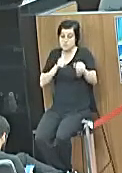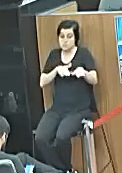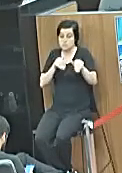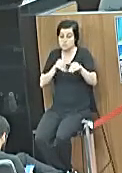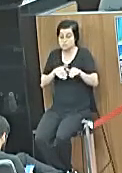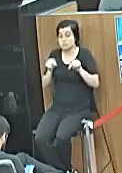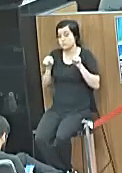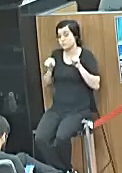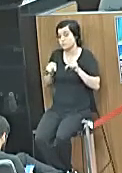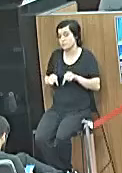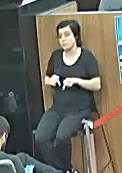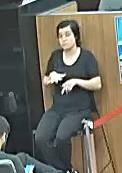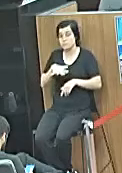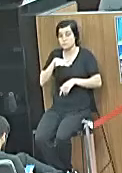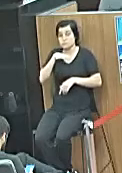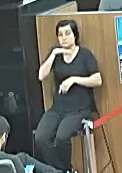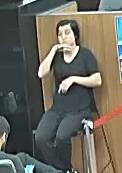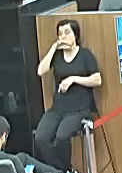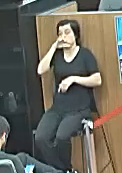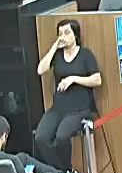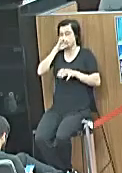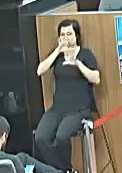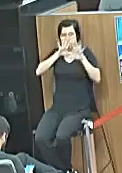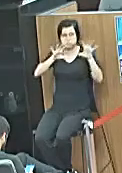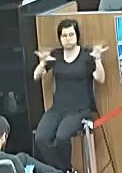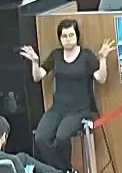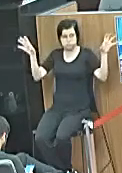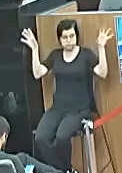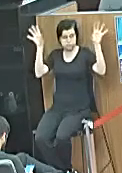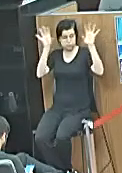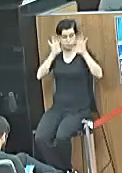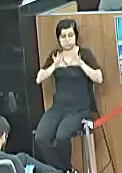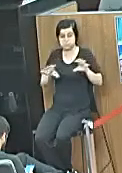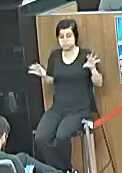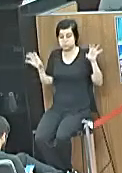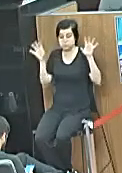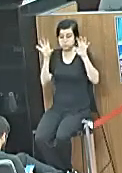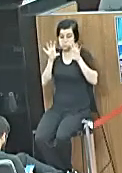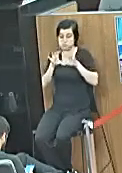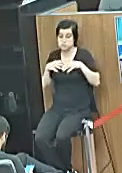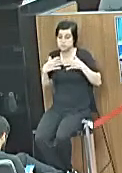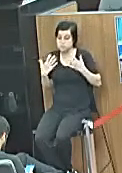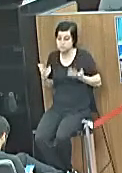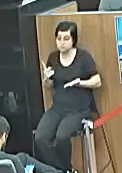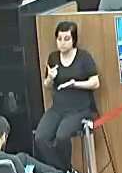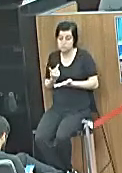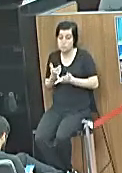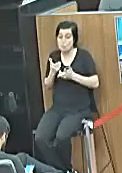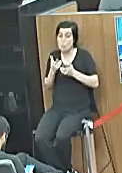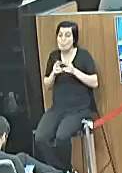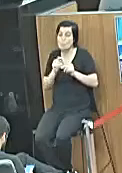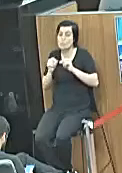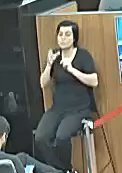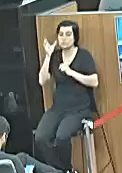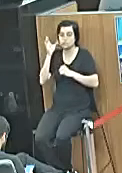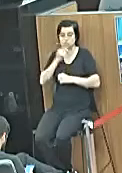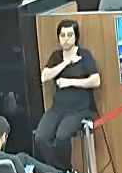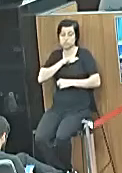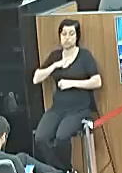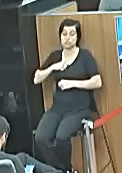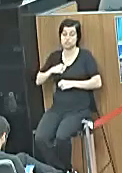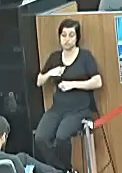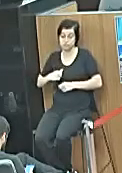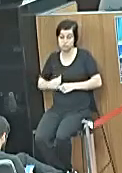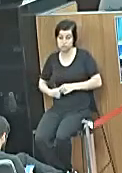belo horizonte o meia clássico até mesmo respirável pra quem não chega ao ponto que chegou agora a china ea índia com quem ficarão sabendo